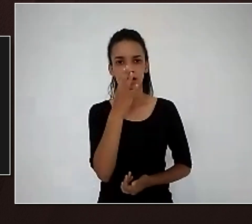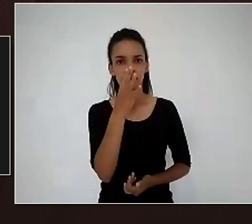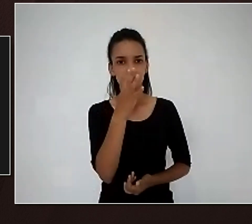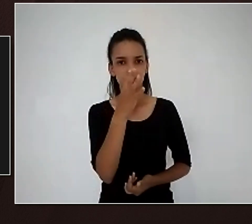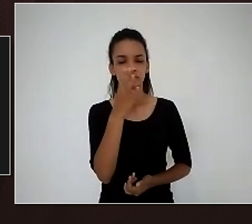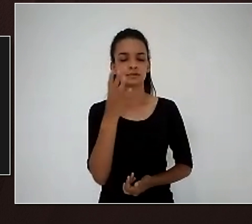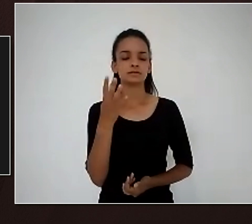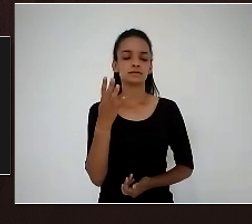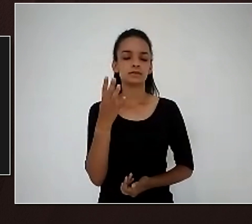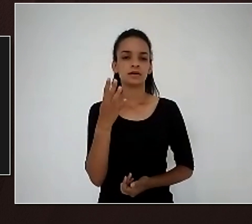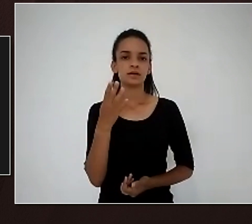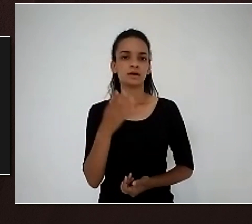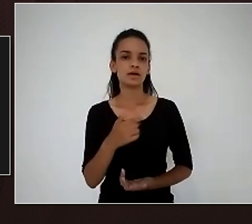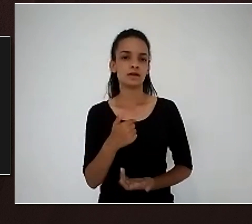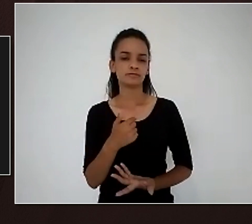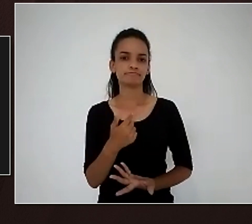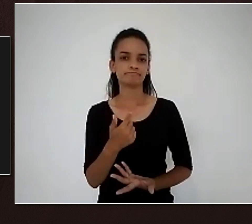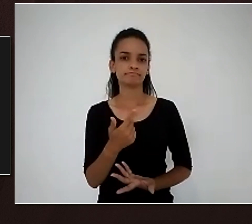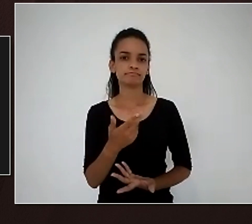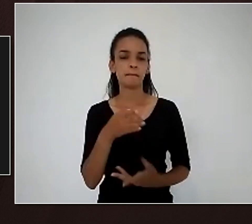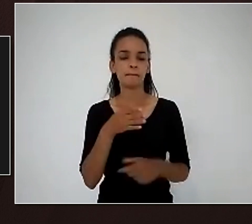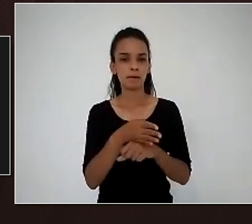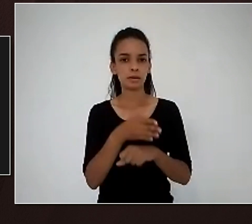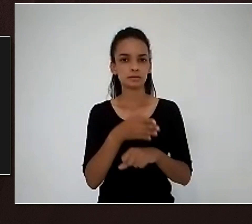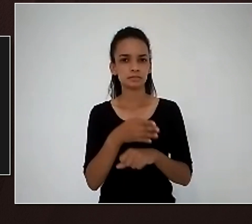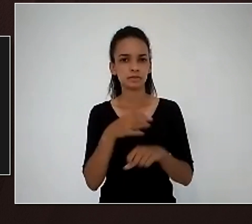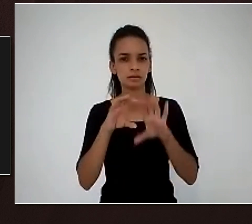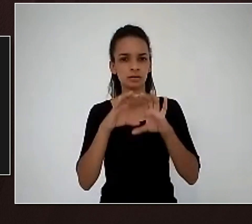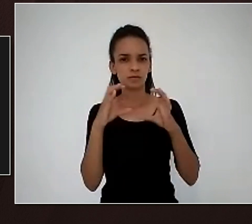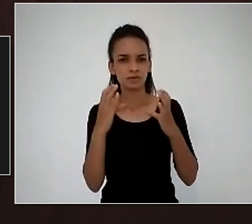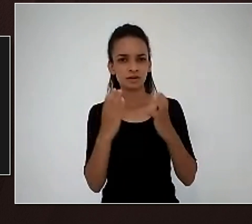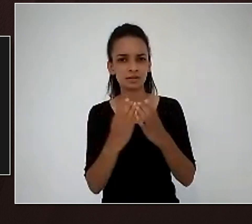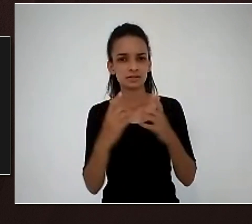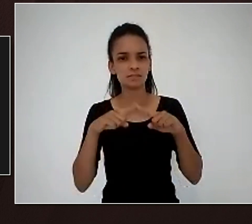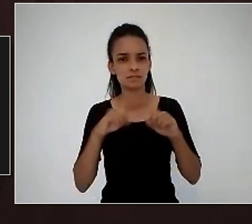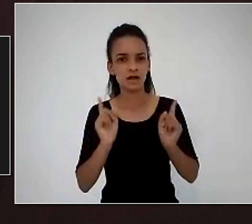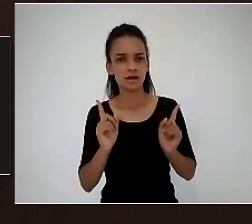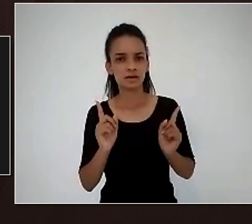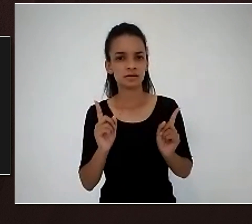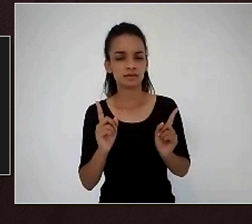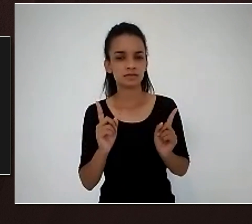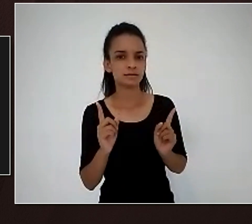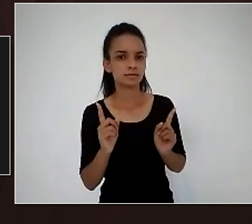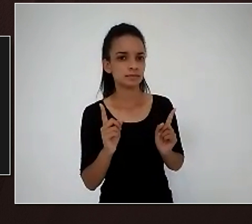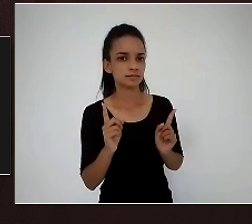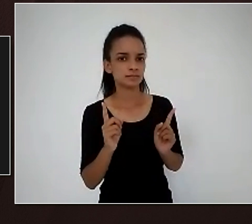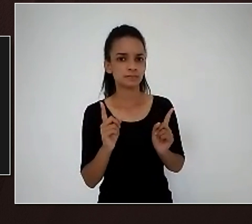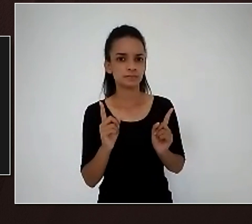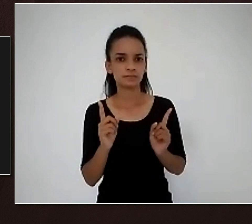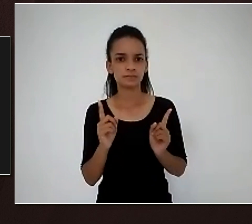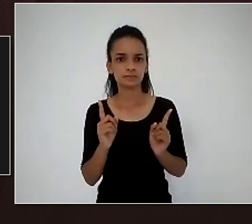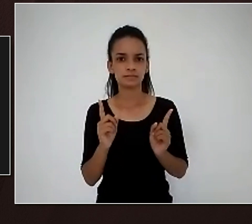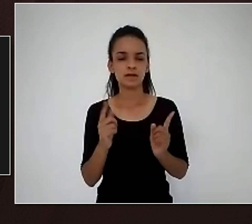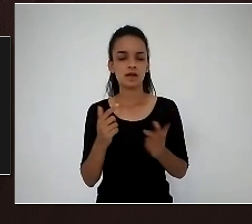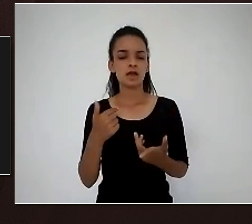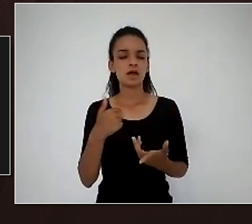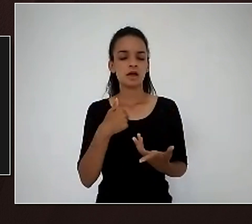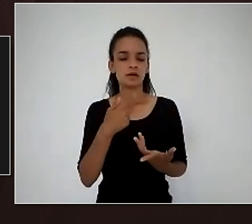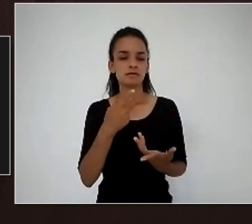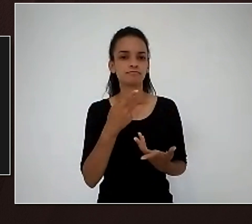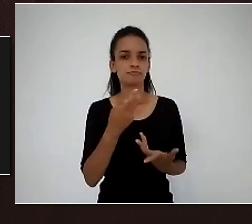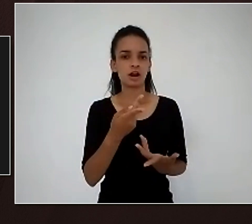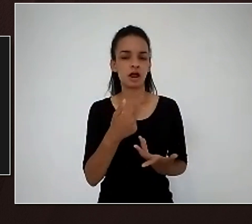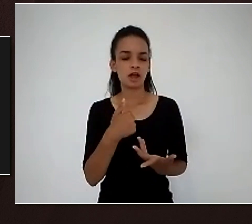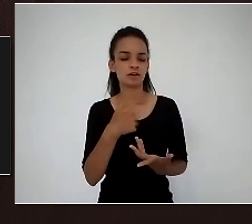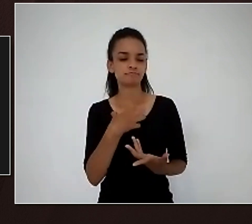conferencia, y los puntos centrales, ¿no?, que yo pude ganar es que